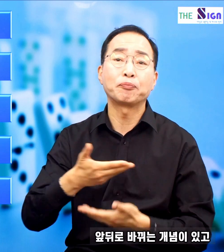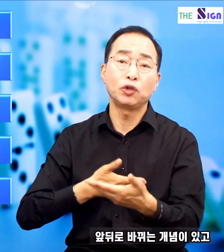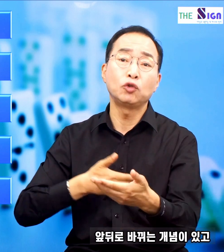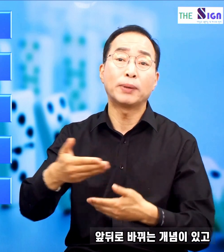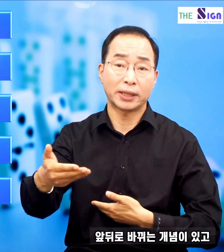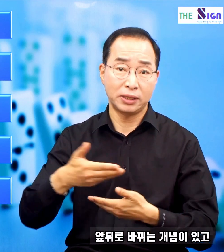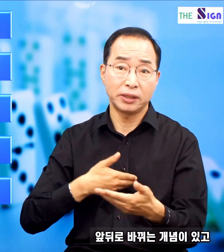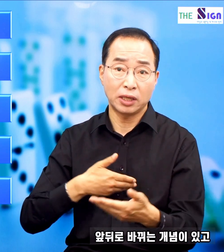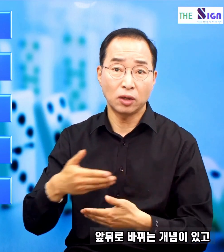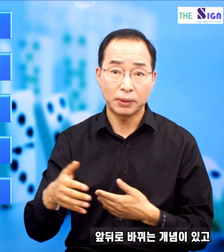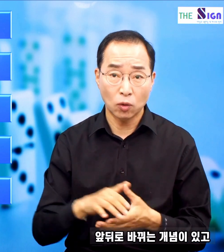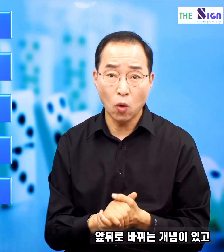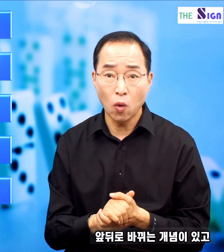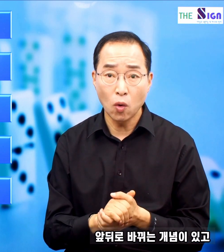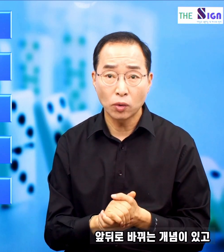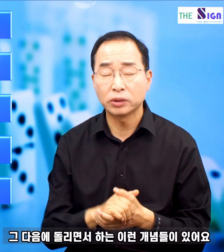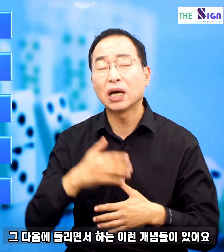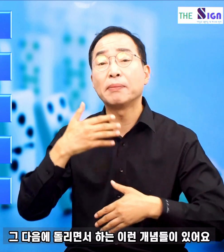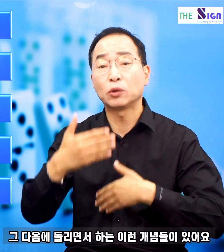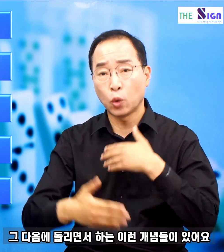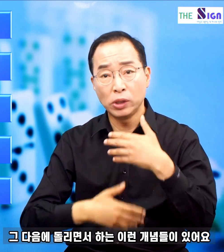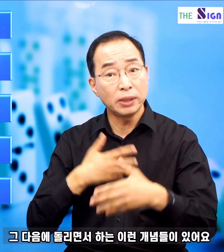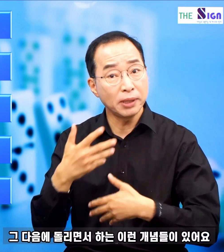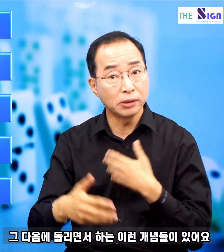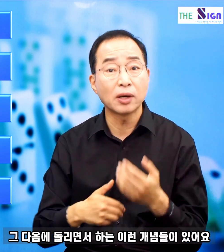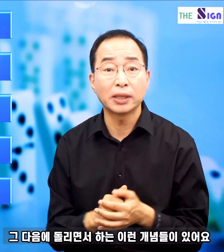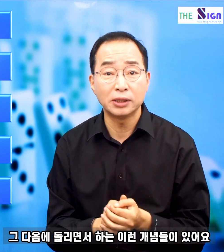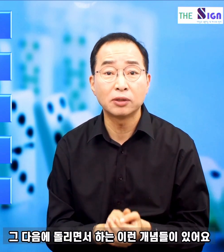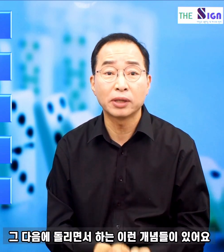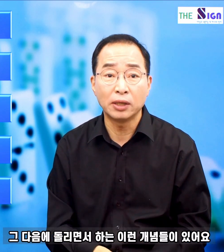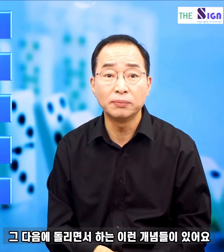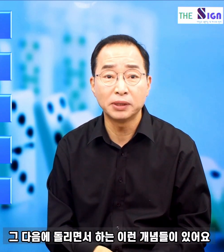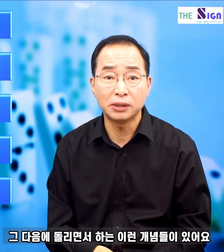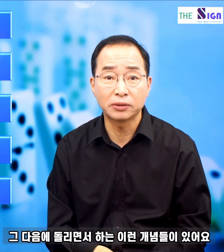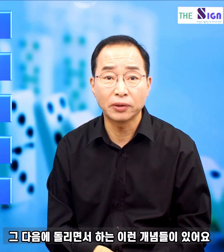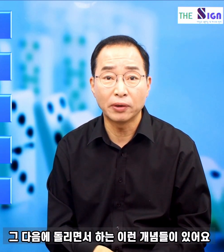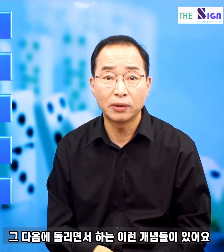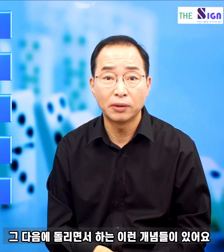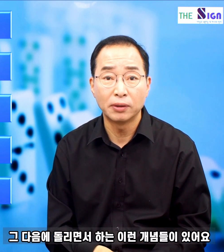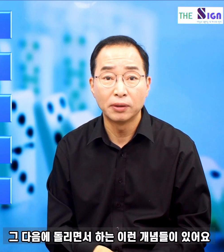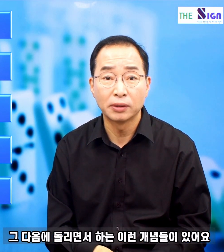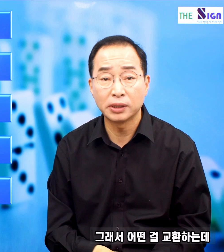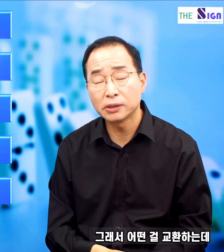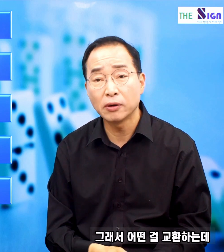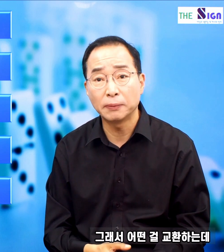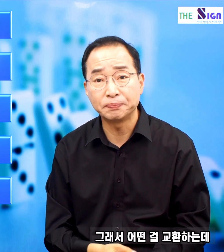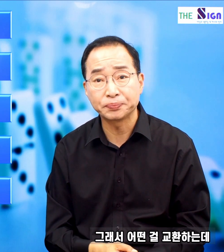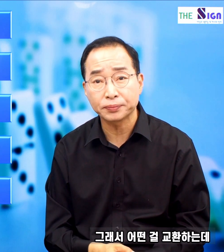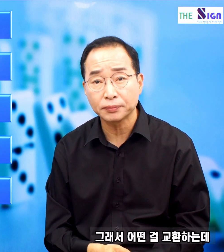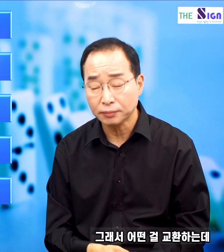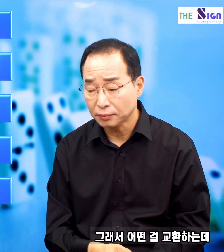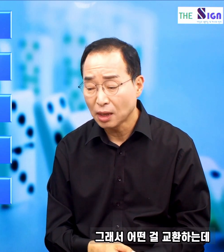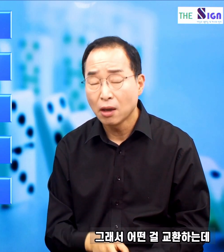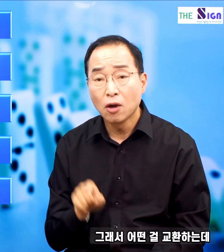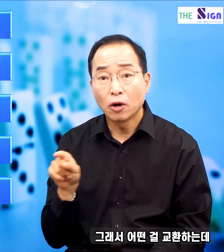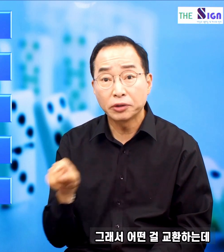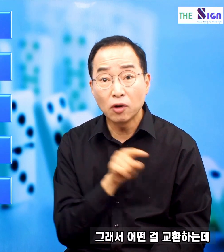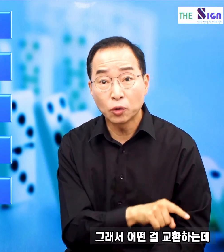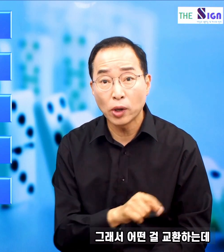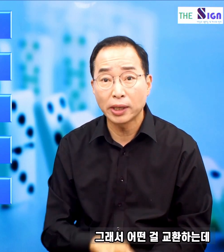앞뒤로 바뀌는 개념이 있고 그 다음에 돌리면서 하는 이런 개념들이 있어요. 그래서 어떤 걸